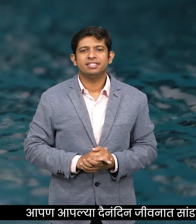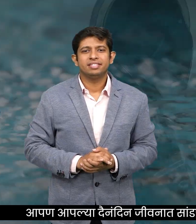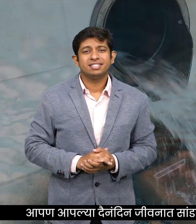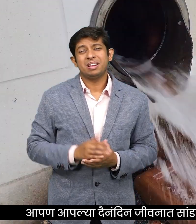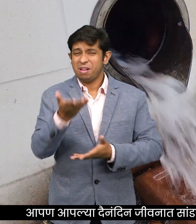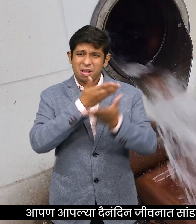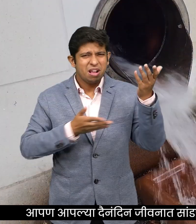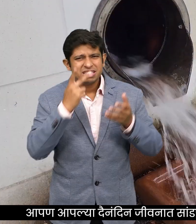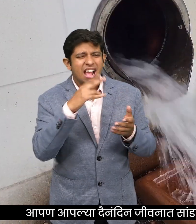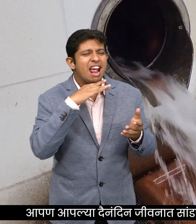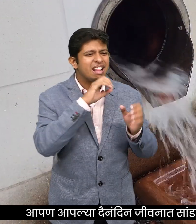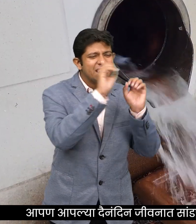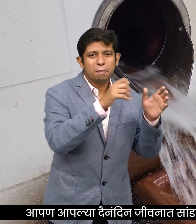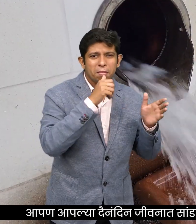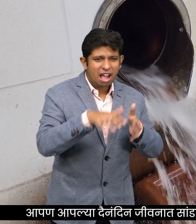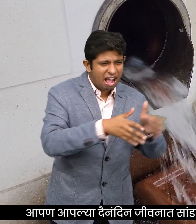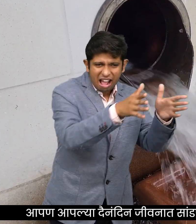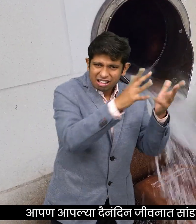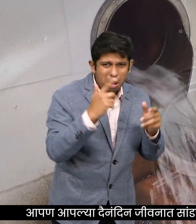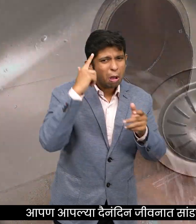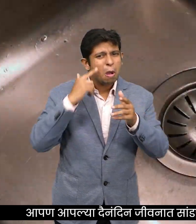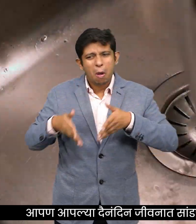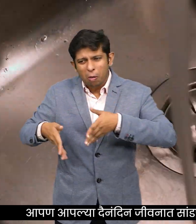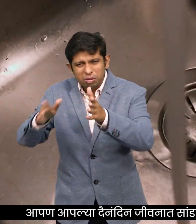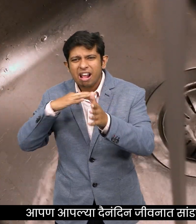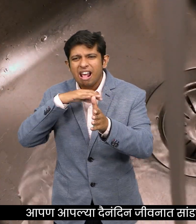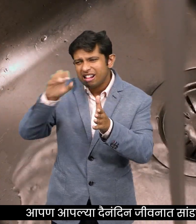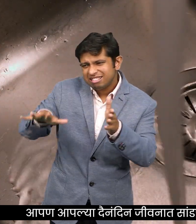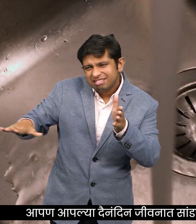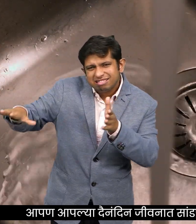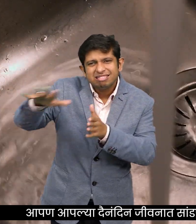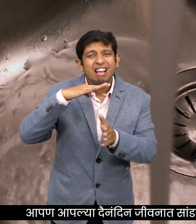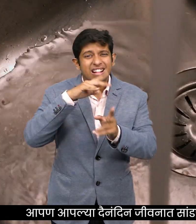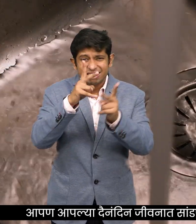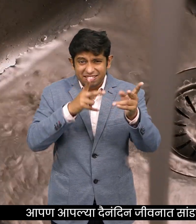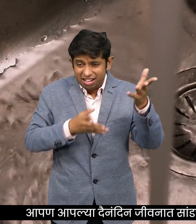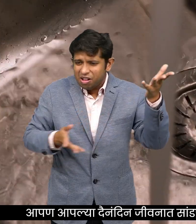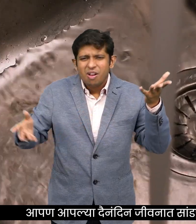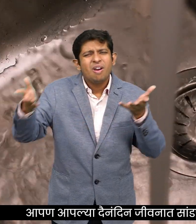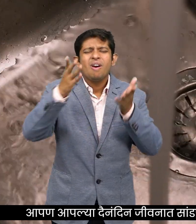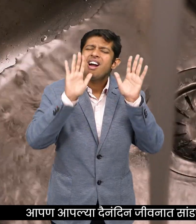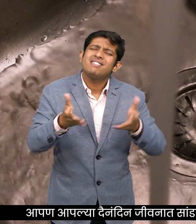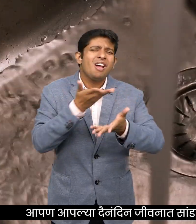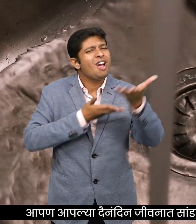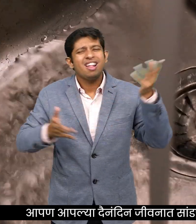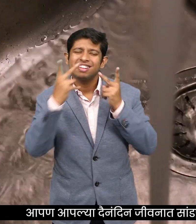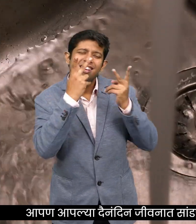आपण आपल्या दैनंदिन जीवनात सांडपाण्याचे विल्हेवाट वेगवेगळ्या प्रकारे लावतो.